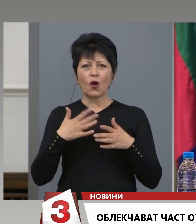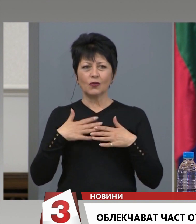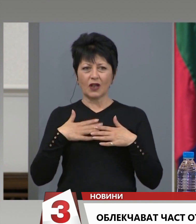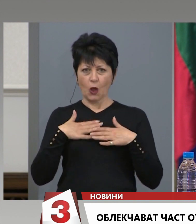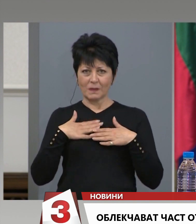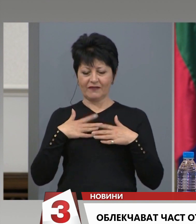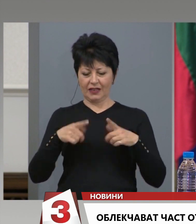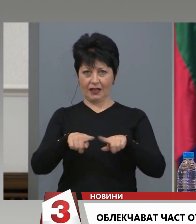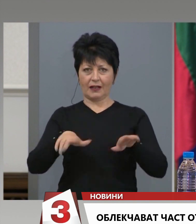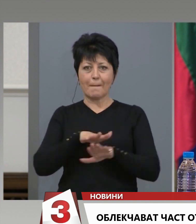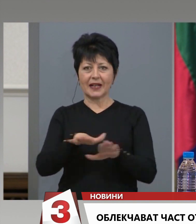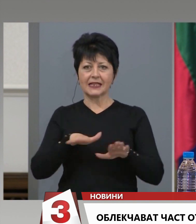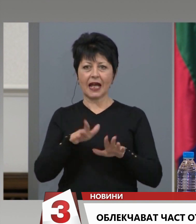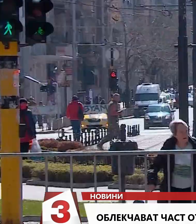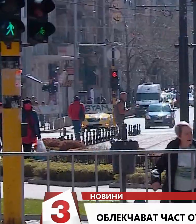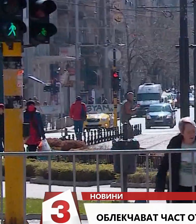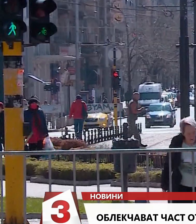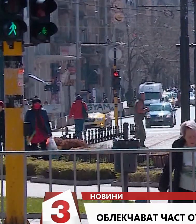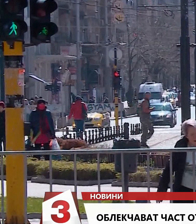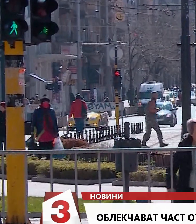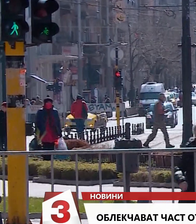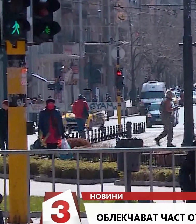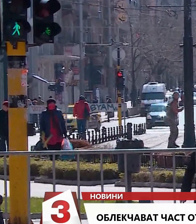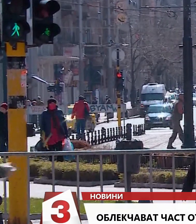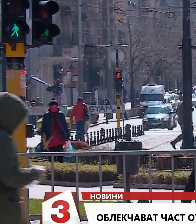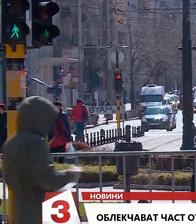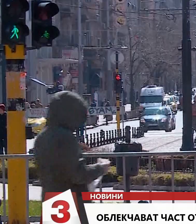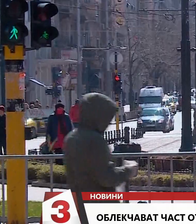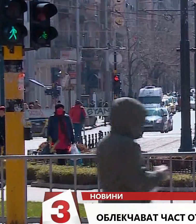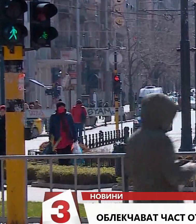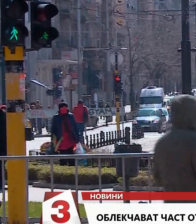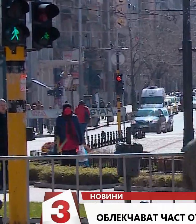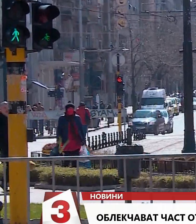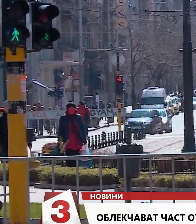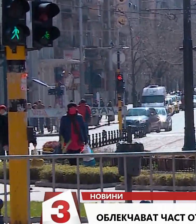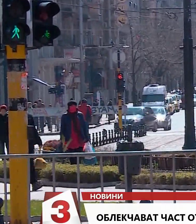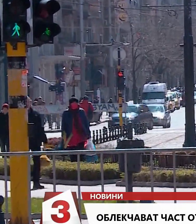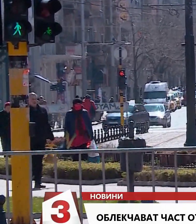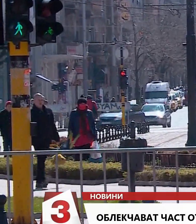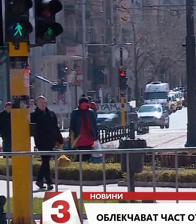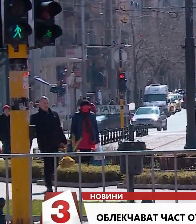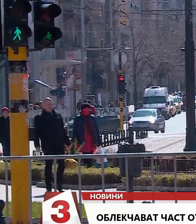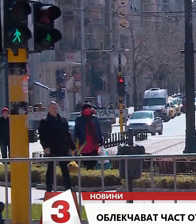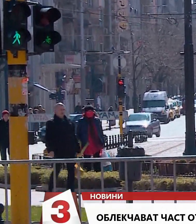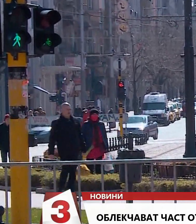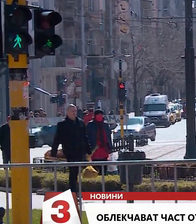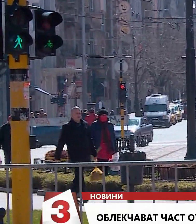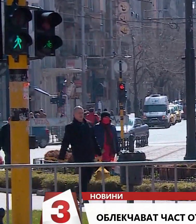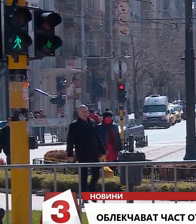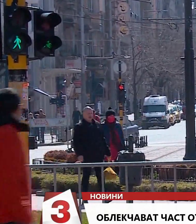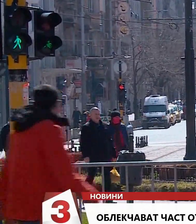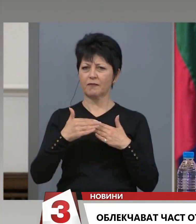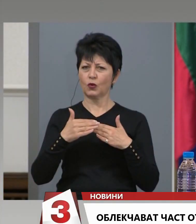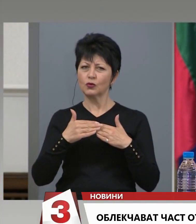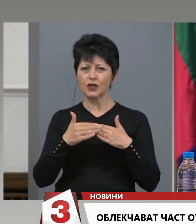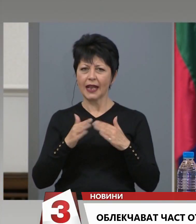съоръжение, трябва да подсигури дезинфектант. Третото, по което нямахме обструкции,